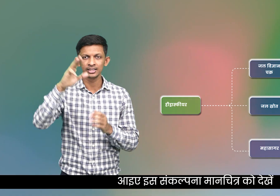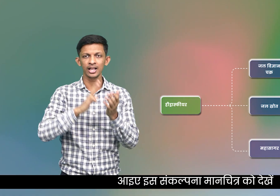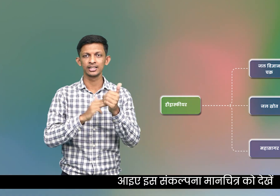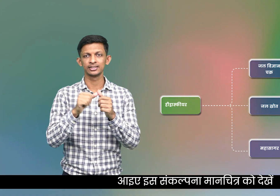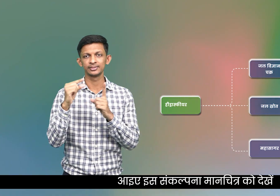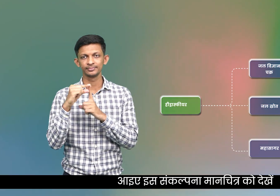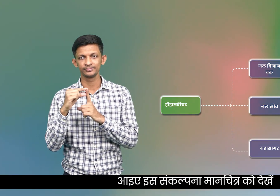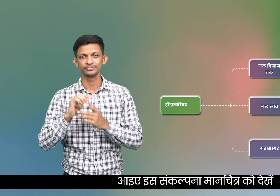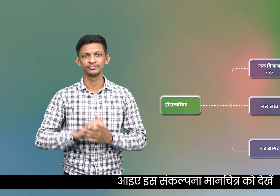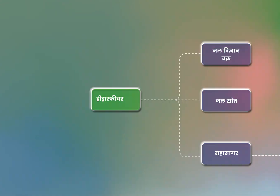को देखें।